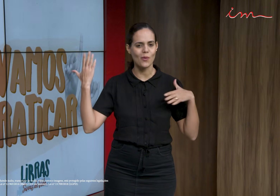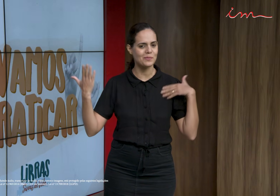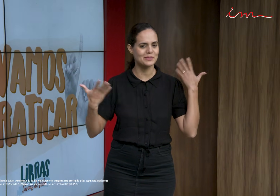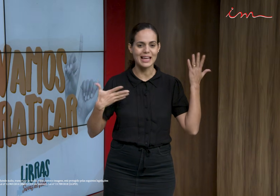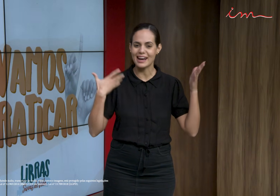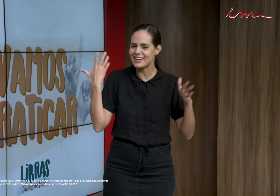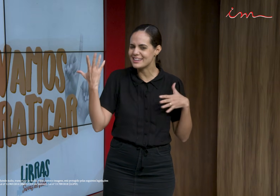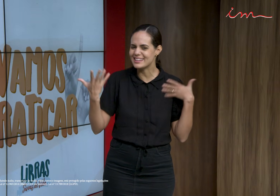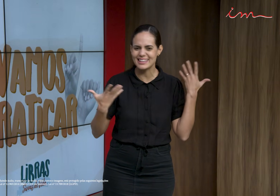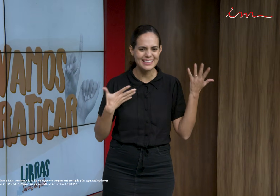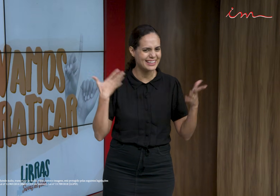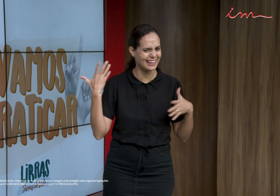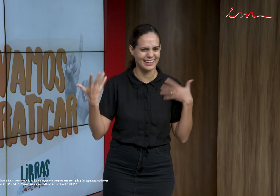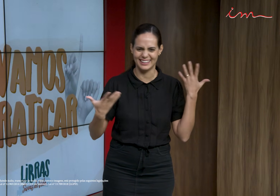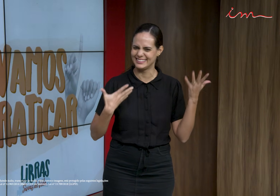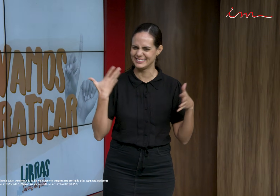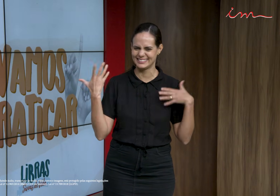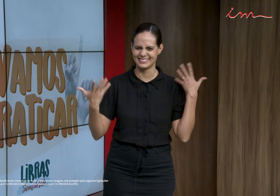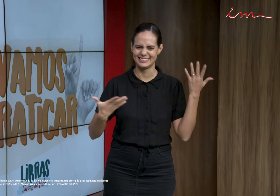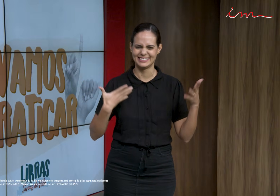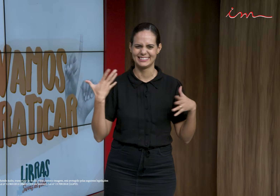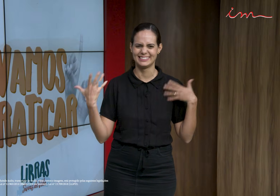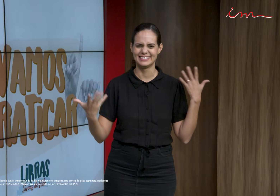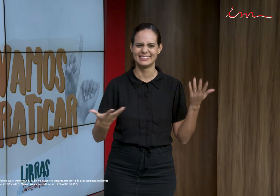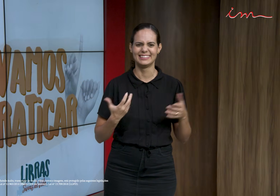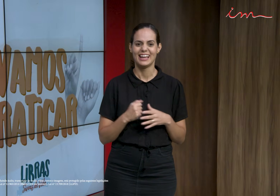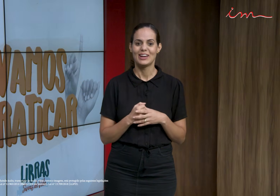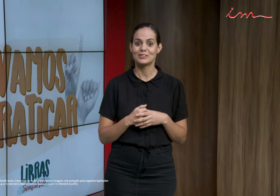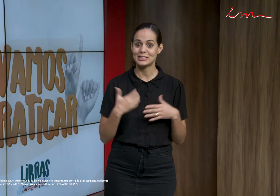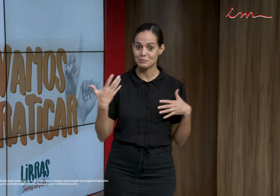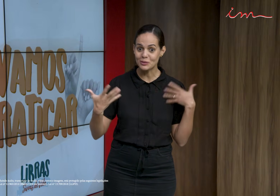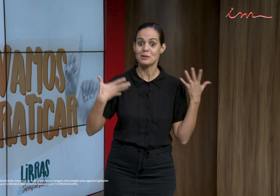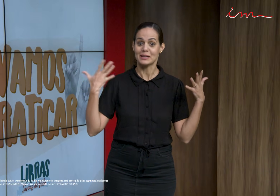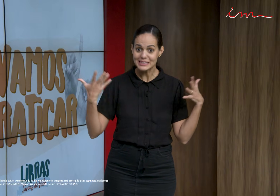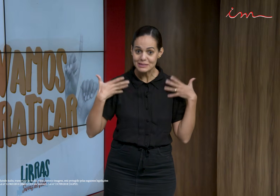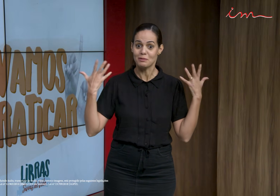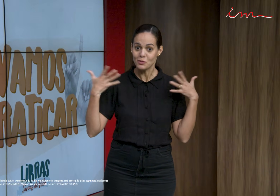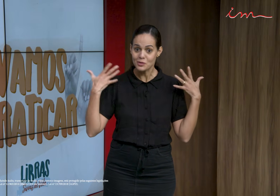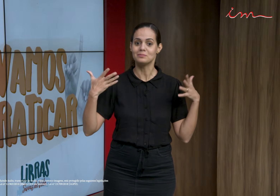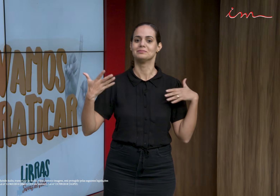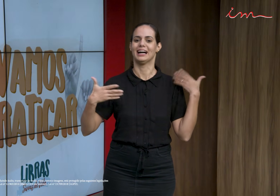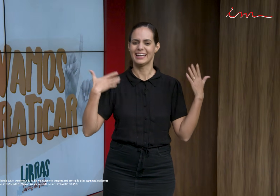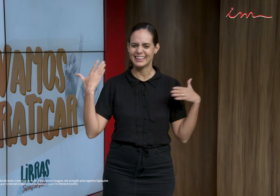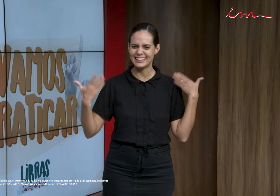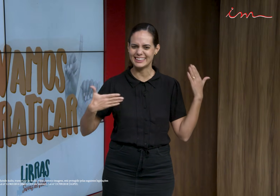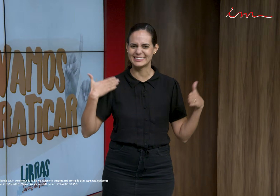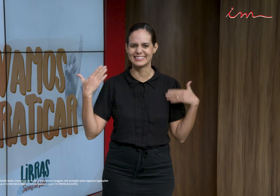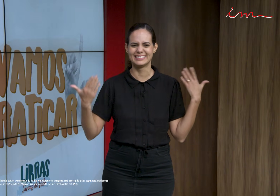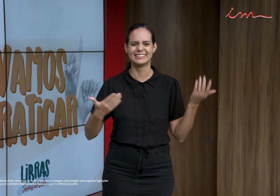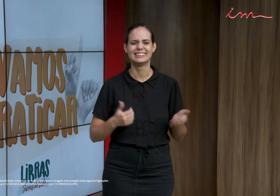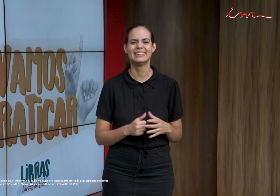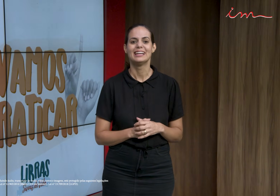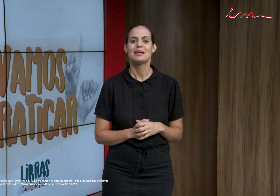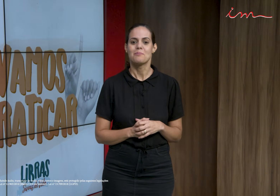nos ombros, alegria. Como ia chamando alguém pra cima, vamos,